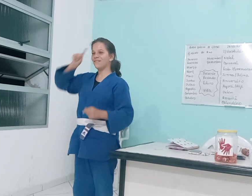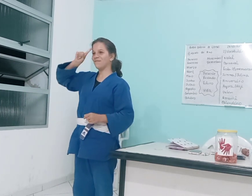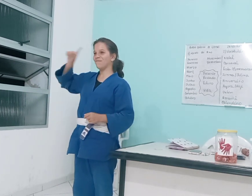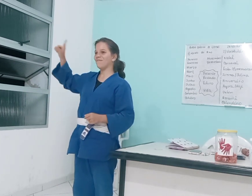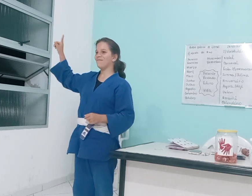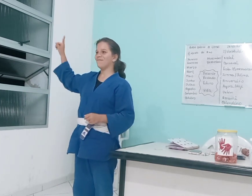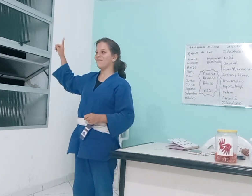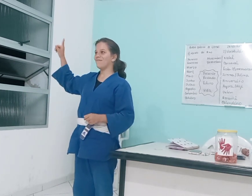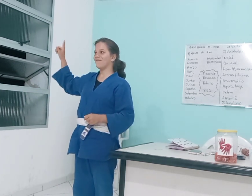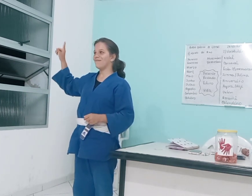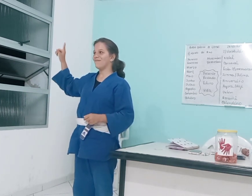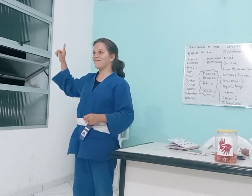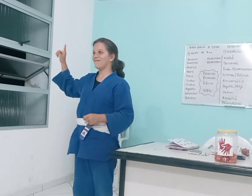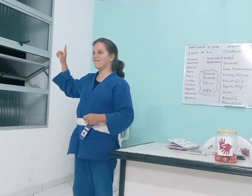Lá, o meu nascimento, né?